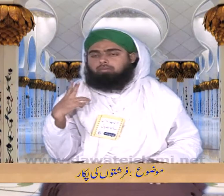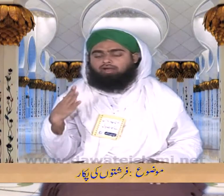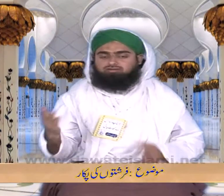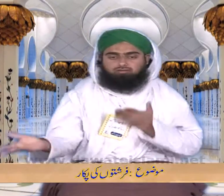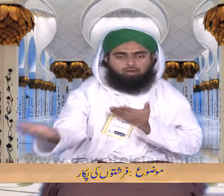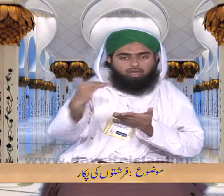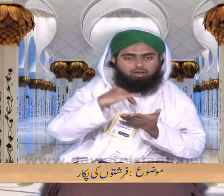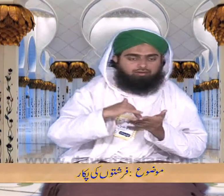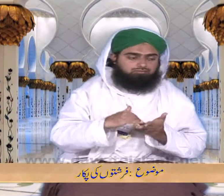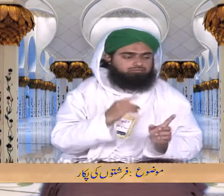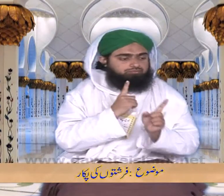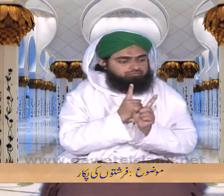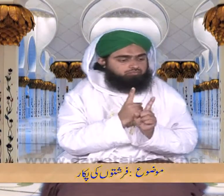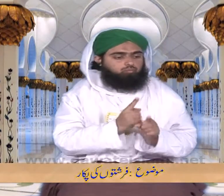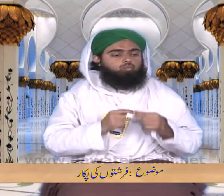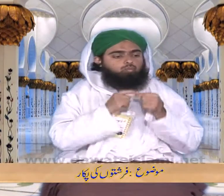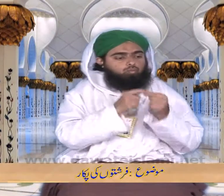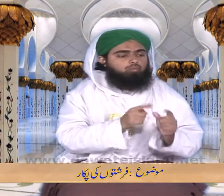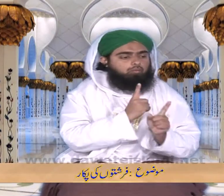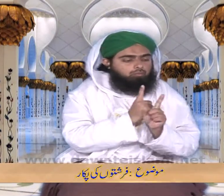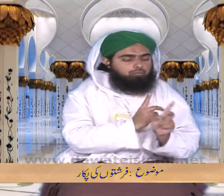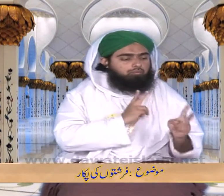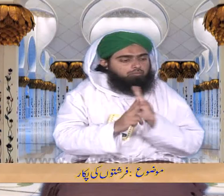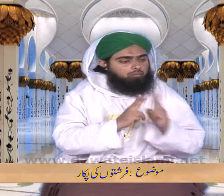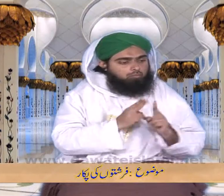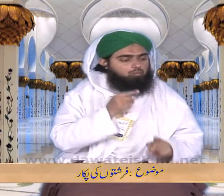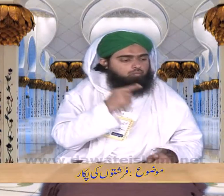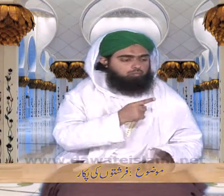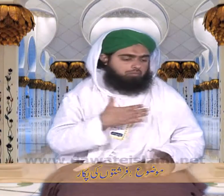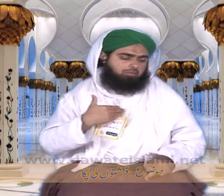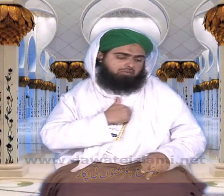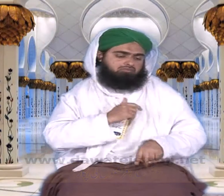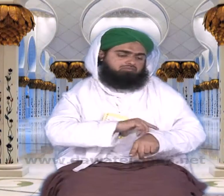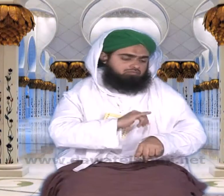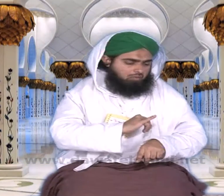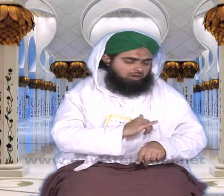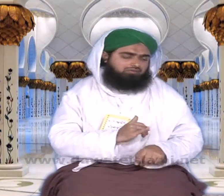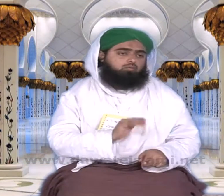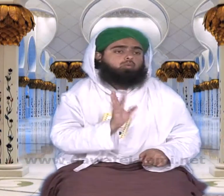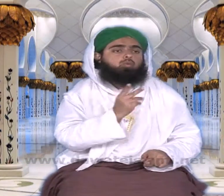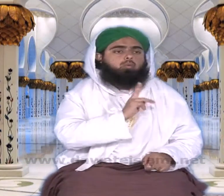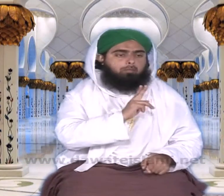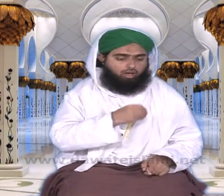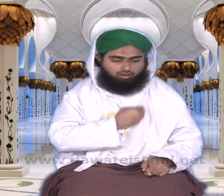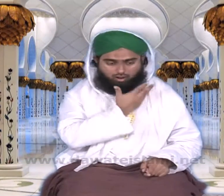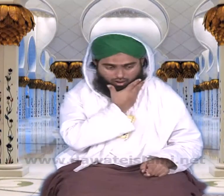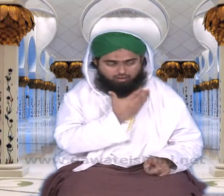پاس جمع ہوئے اور اس سے وسیعت کا مطالبہ کیا وہ چونکہ نیک آدمی تھا پریزگار